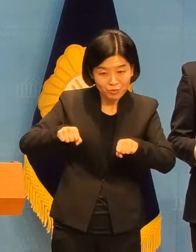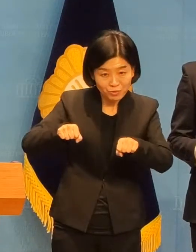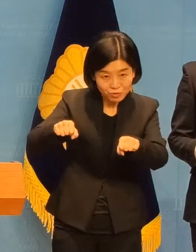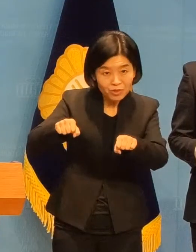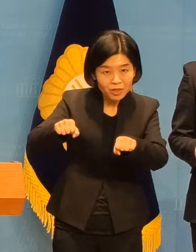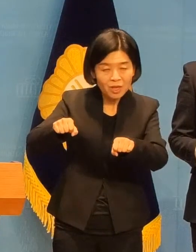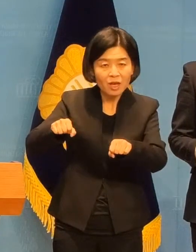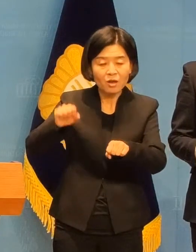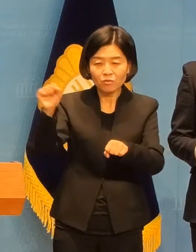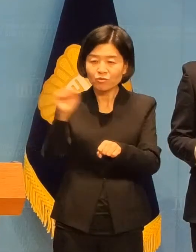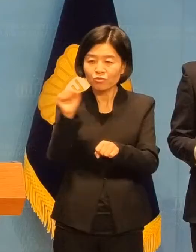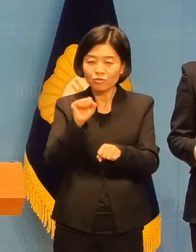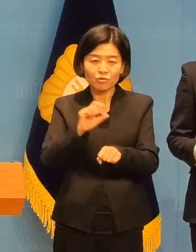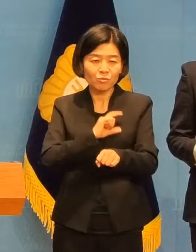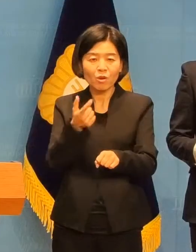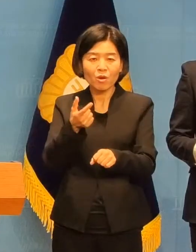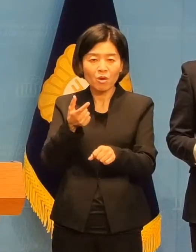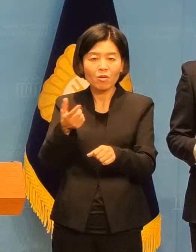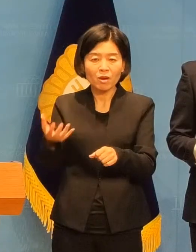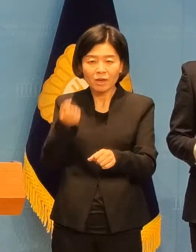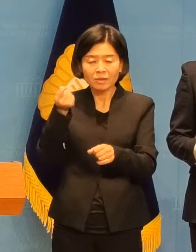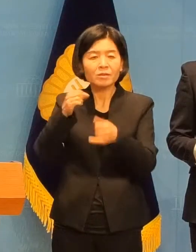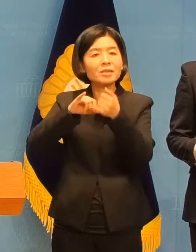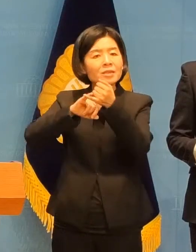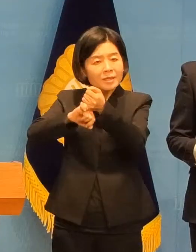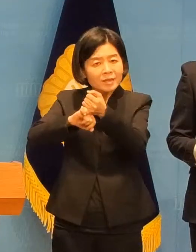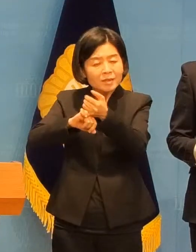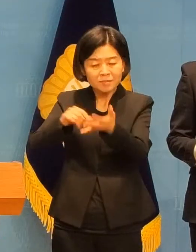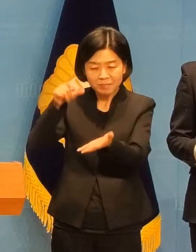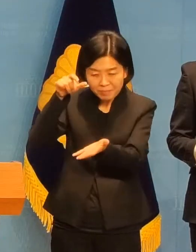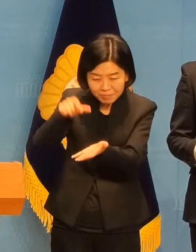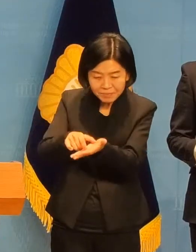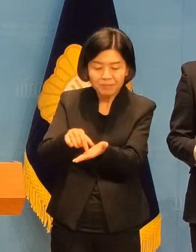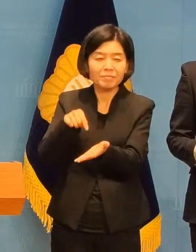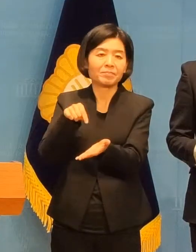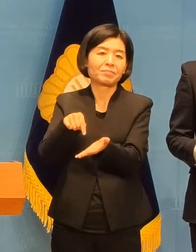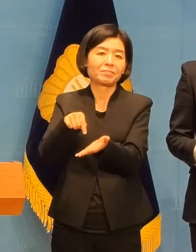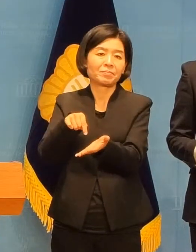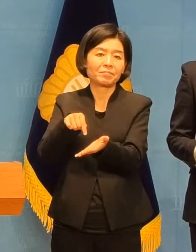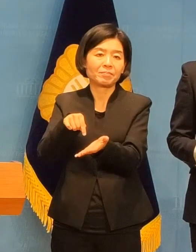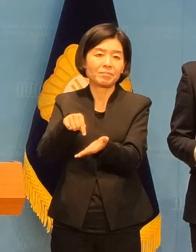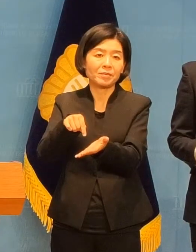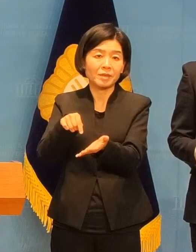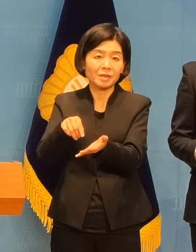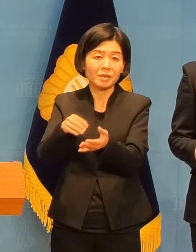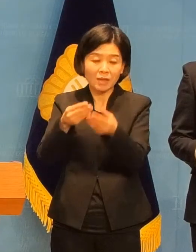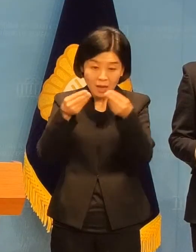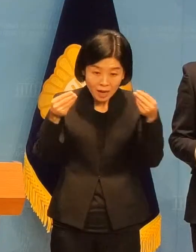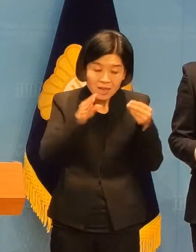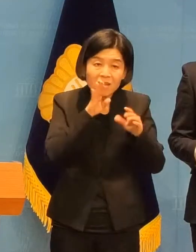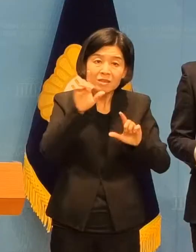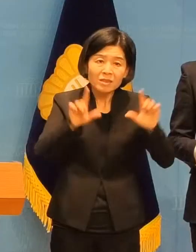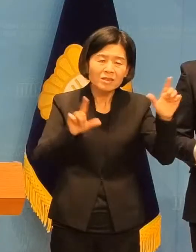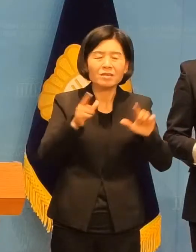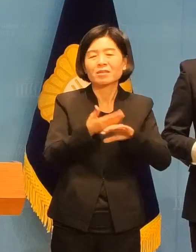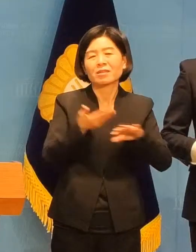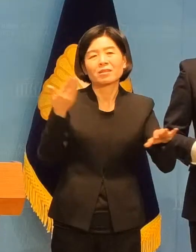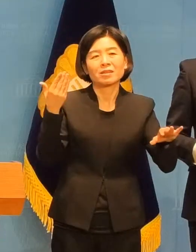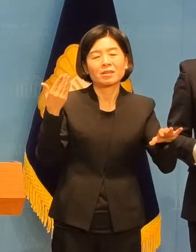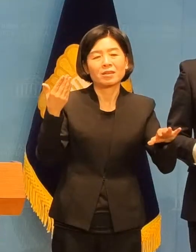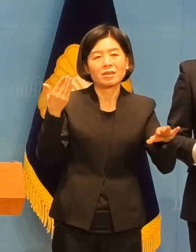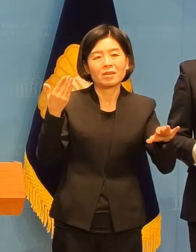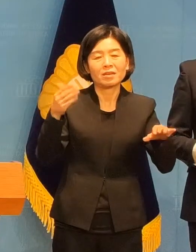면허를 소지해야 한다고 규정하고 있습니다. 그러나 현실은 다릅니다. 전동